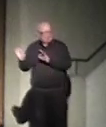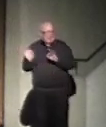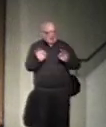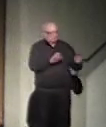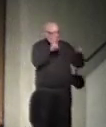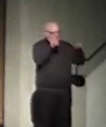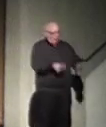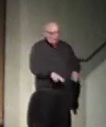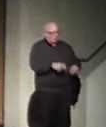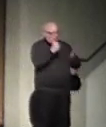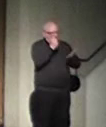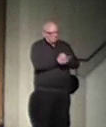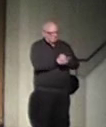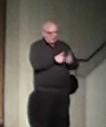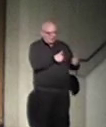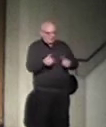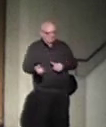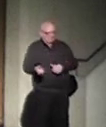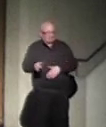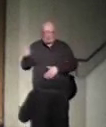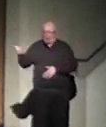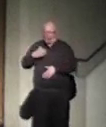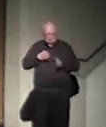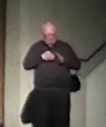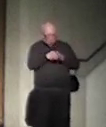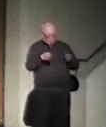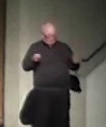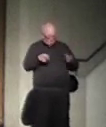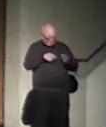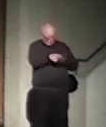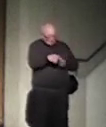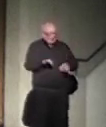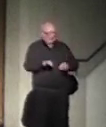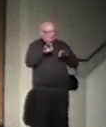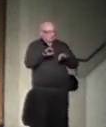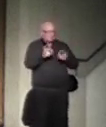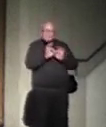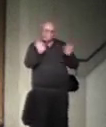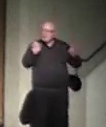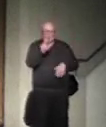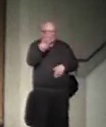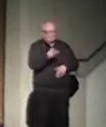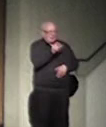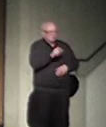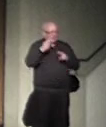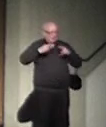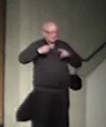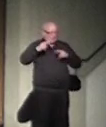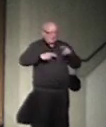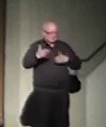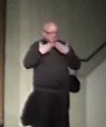ehrenamtliche Eltern. Ich habe meine Lücken gefunden und sehr viele wunderbare Menschen kennengelernt. Danke.